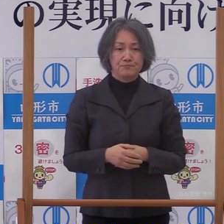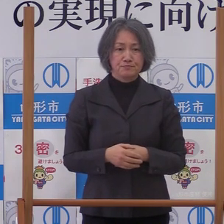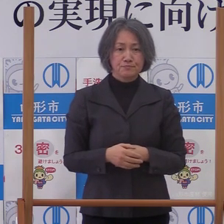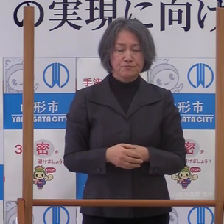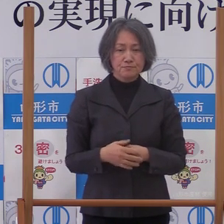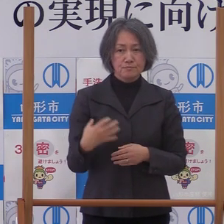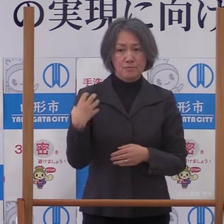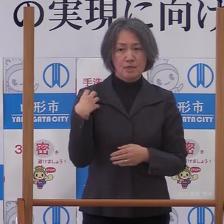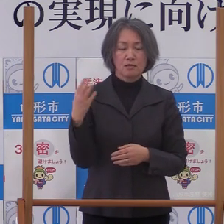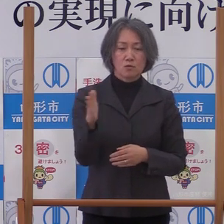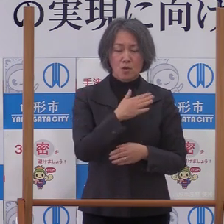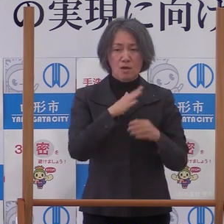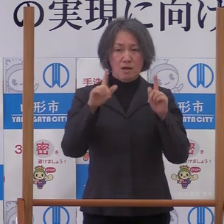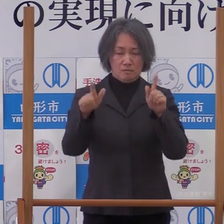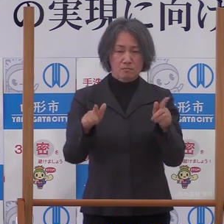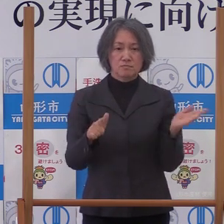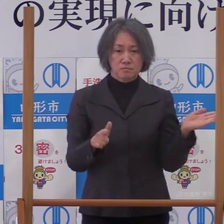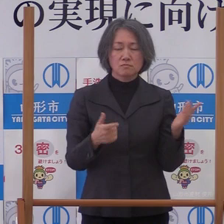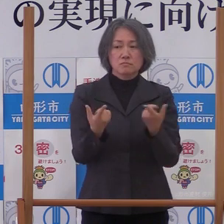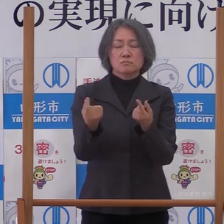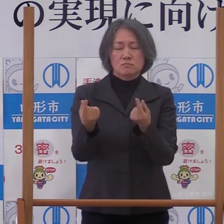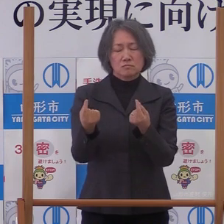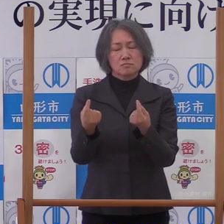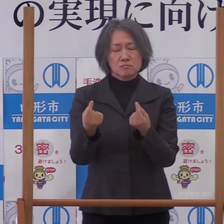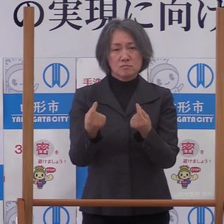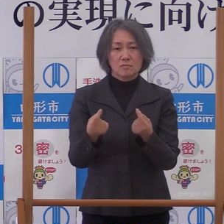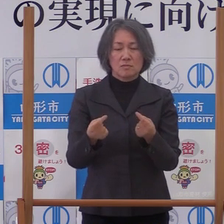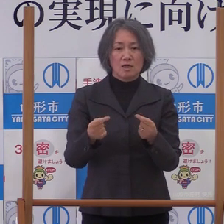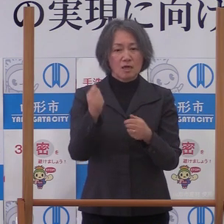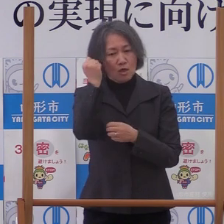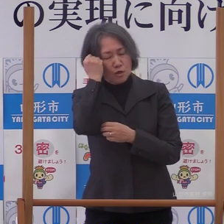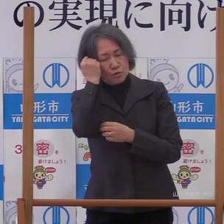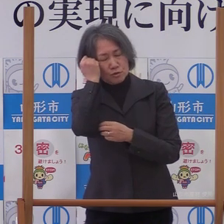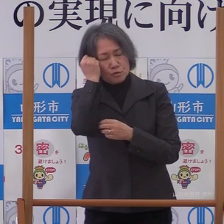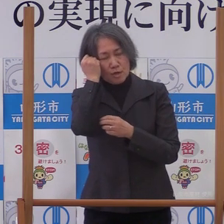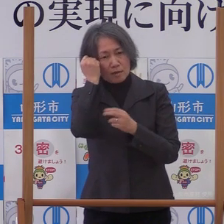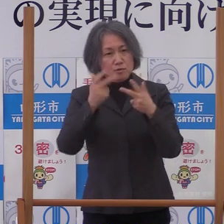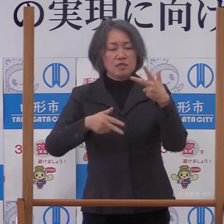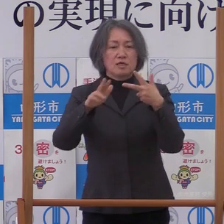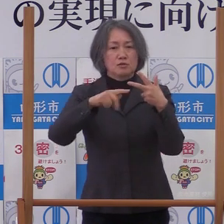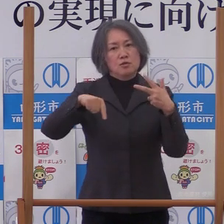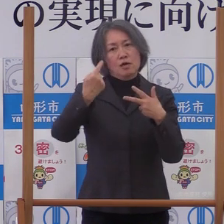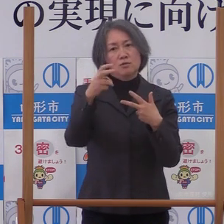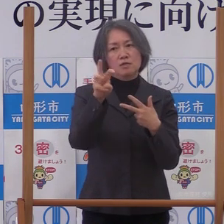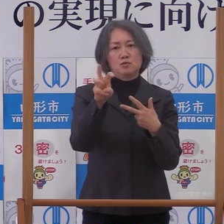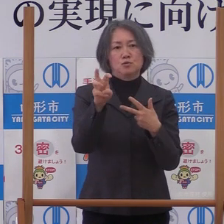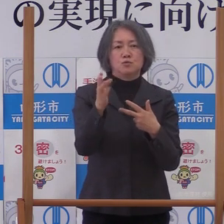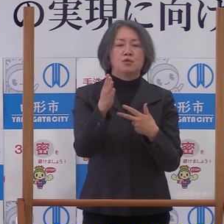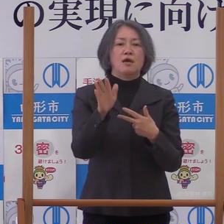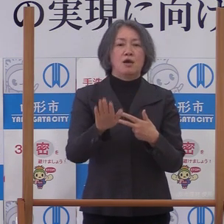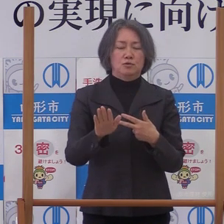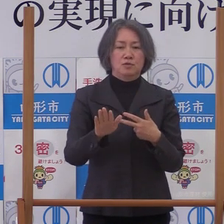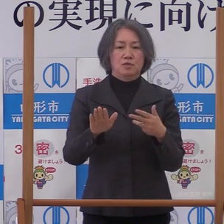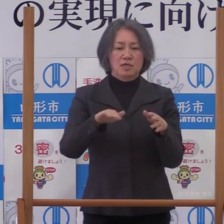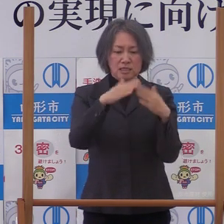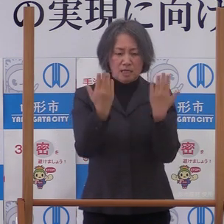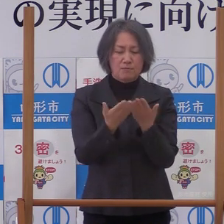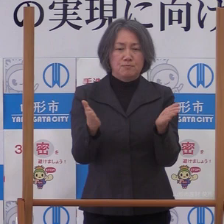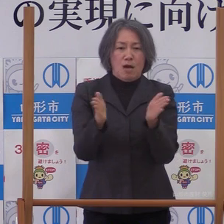はい、お願いします。 はい、そうですね、宿泊施設の方も130施設くらいございますので、全部を足せ